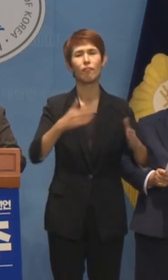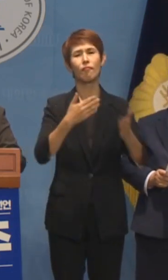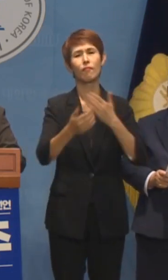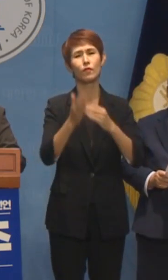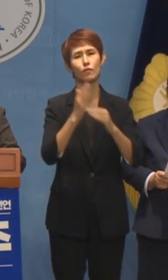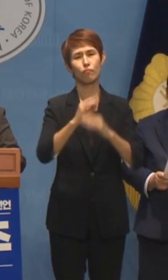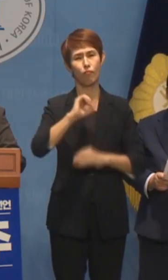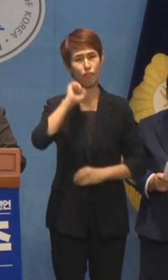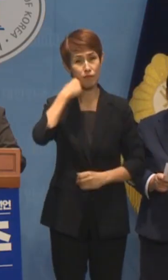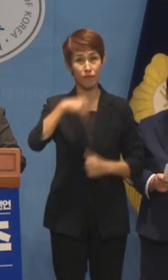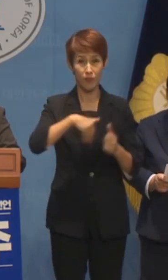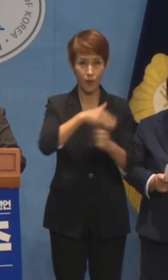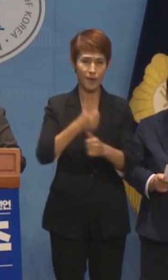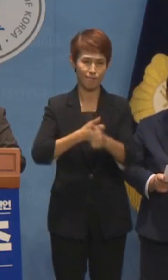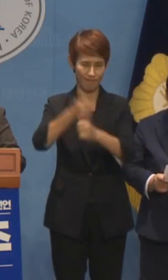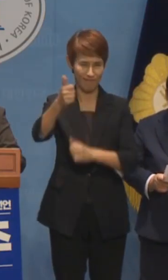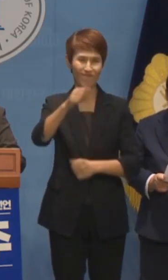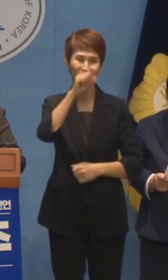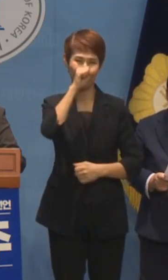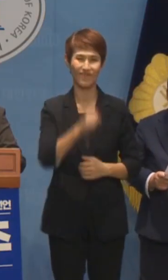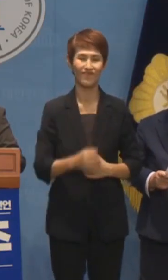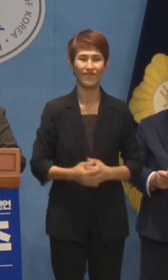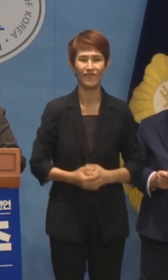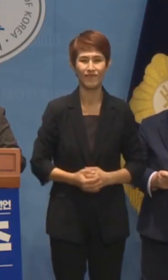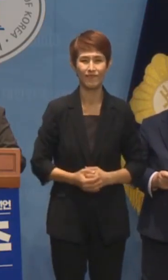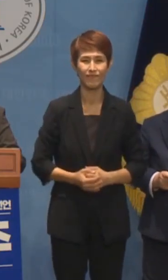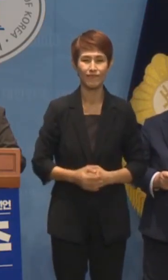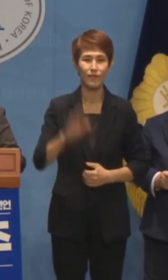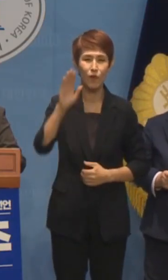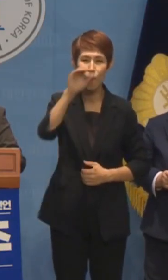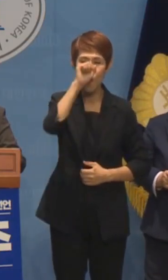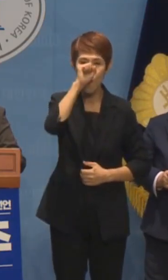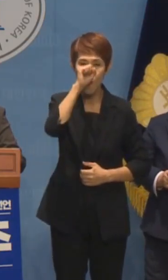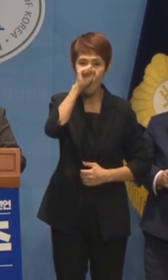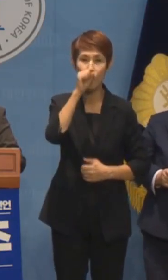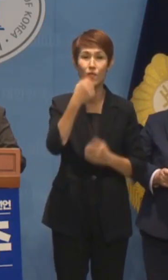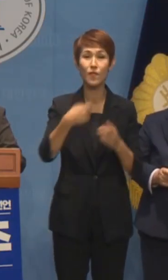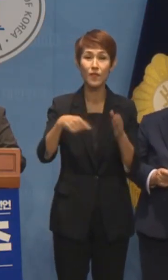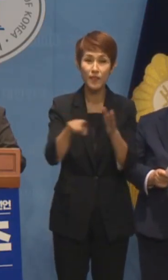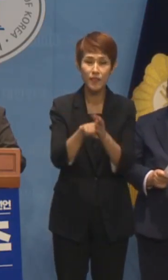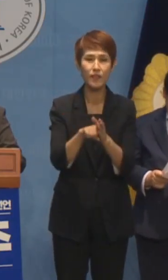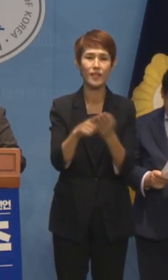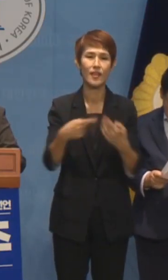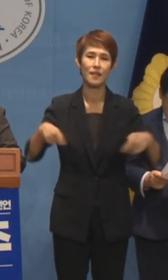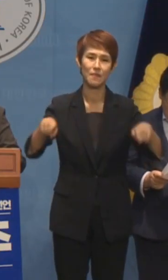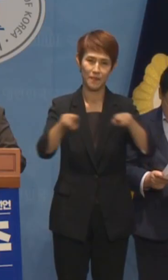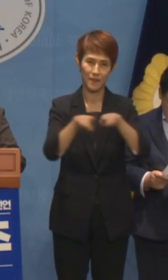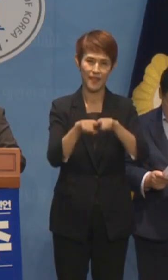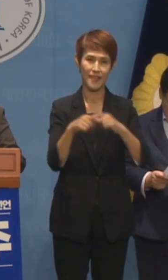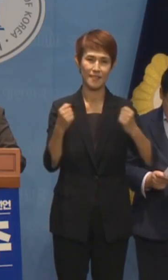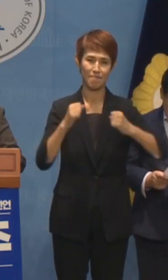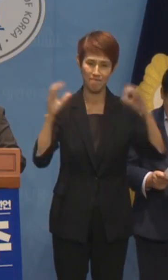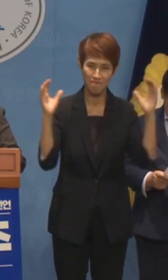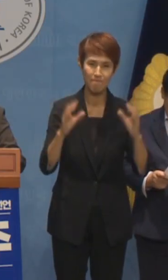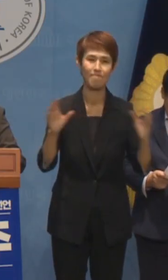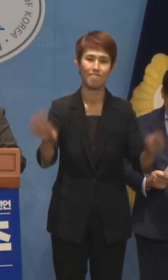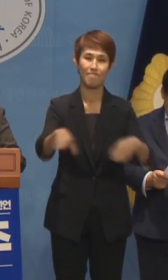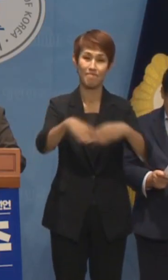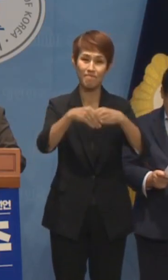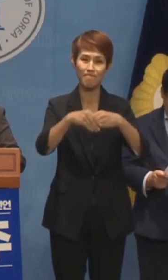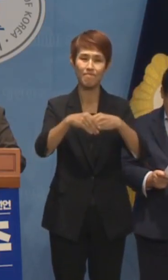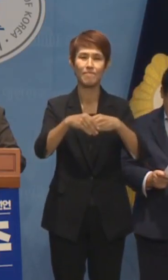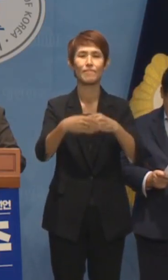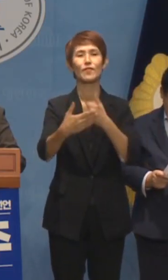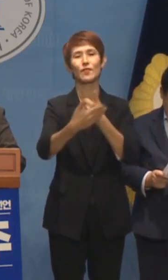이 위기를 극복해 나갔으면 좋겠습니다. 더 나은 미래를 나아가기 위해 함께 맞손잡고 또